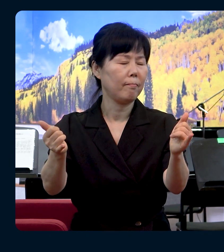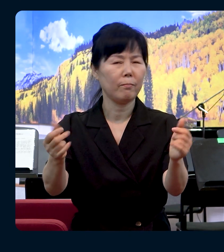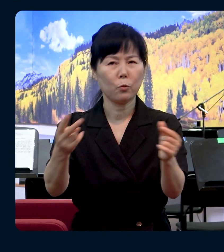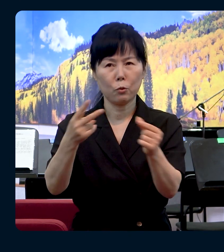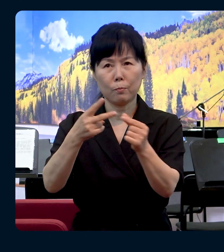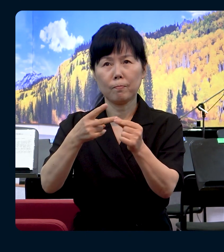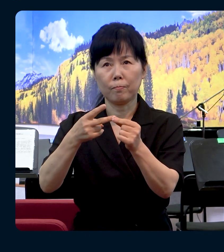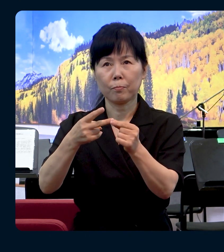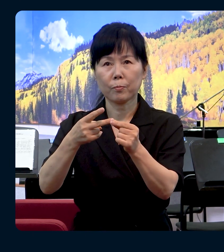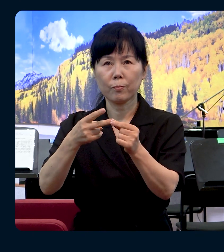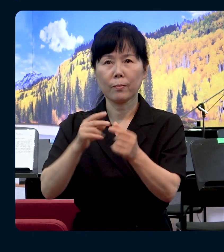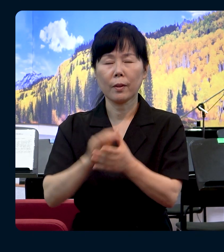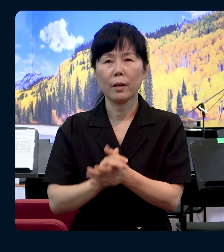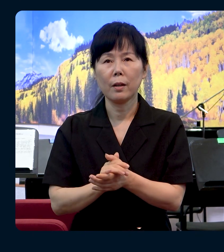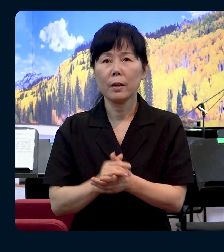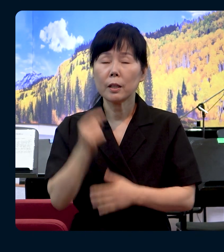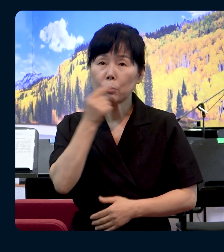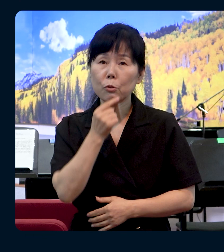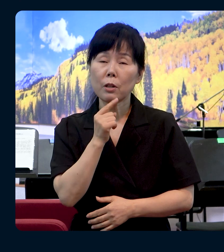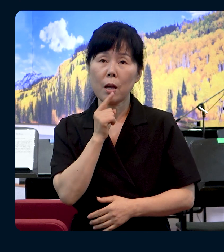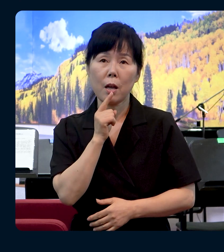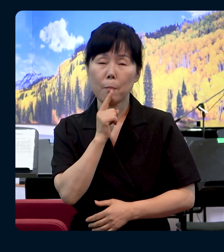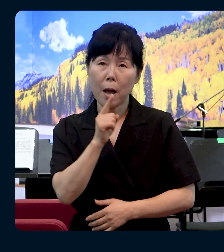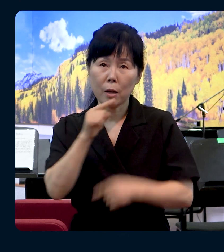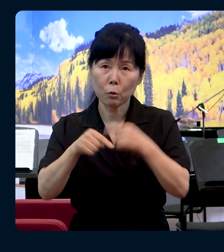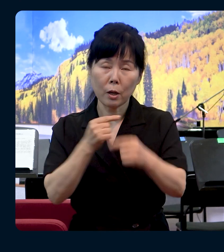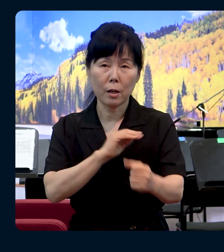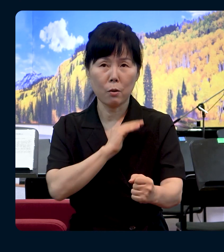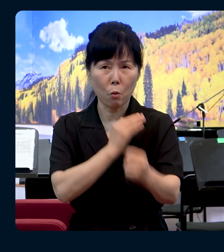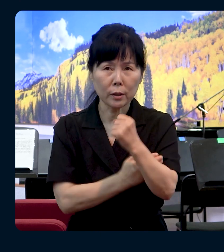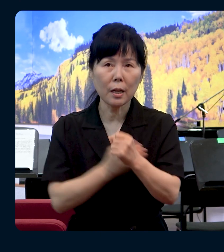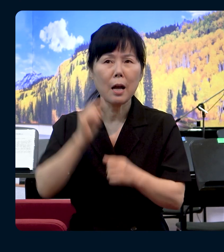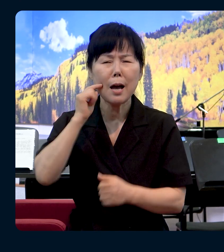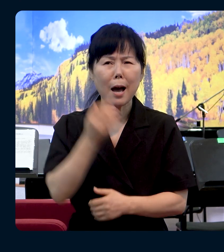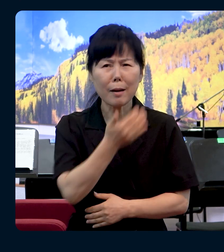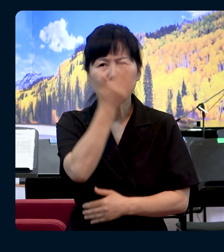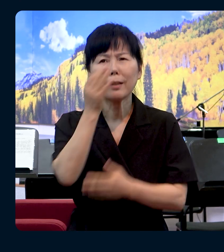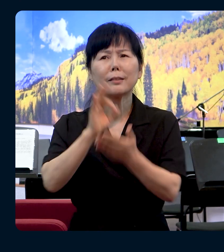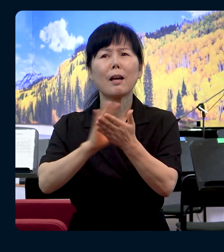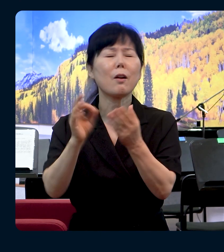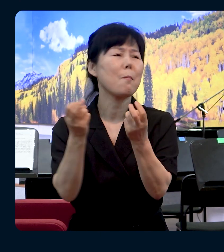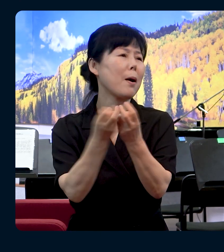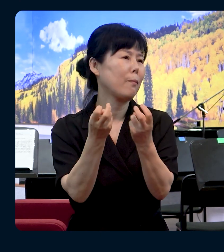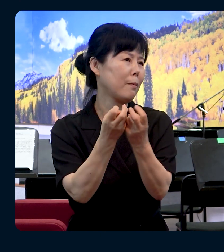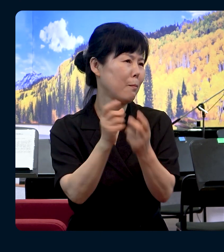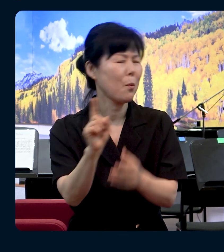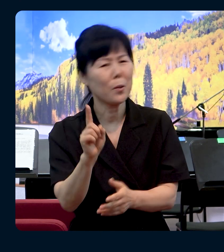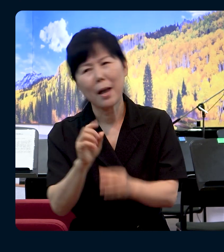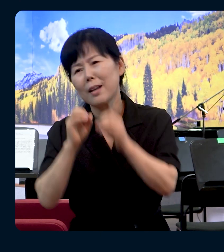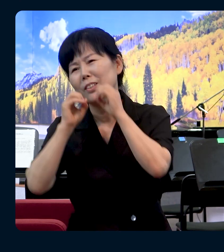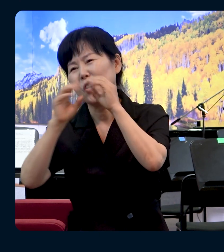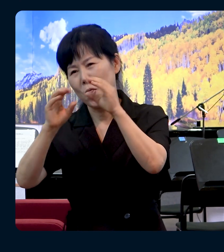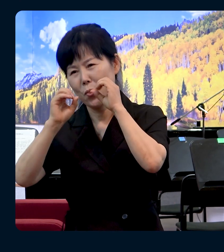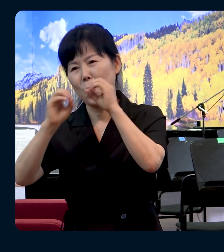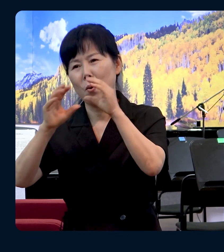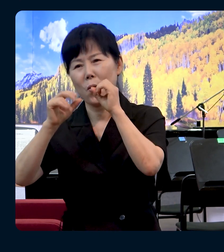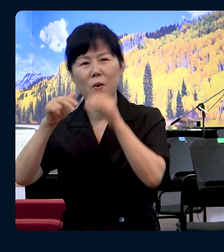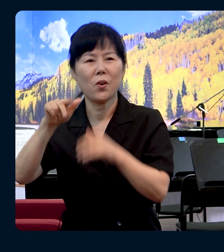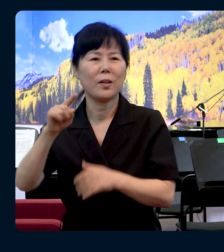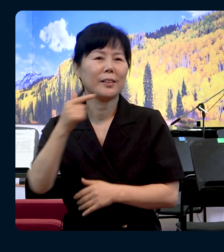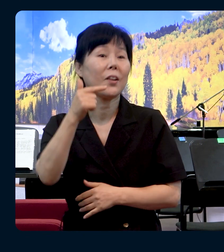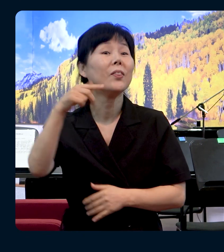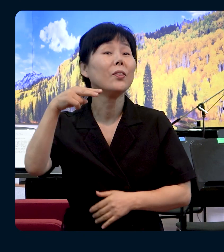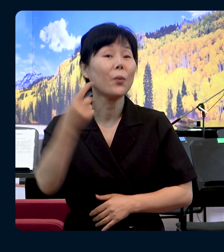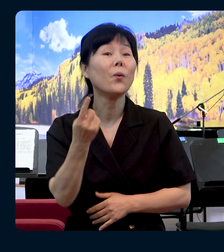번째, 입술의 권세를 아름답게 사용하는 것은 바로 전도입니다. 전도. 우리 5절 말씀을